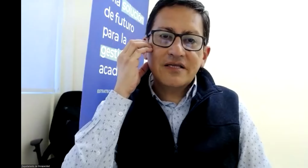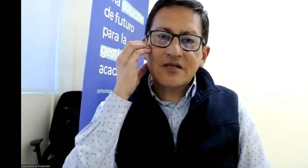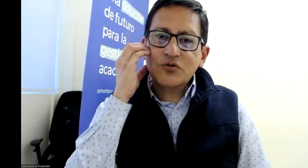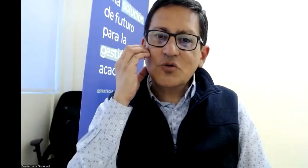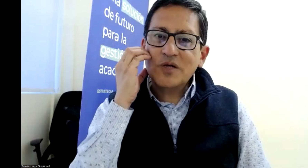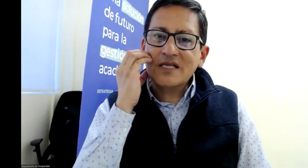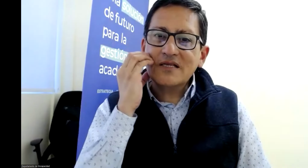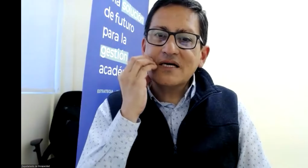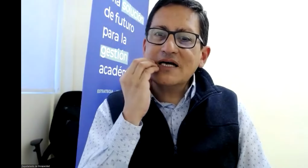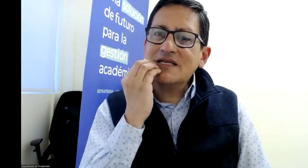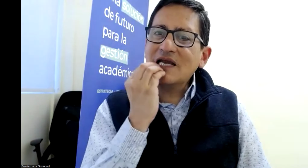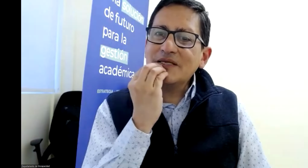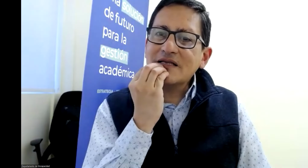de Arturo Pratt hasta la mitad.